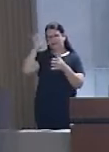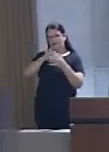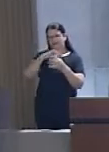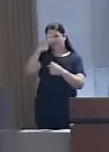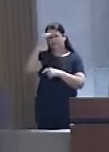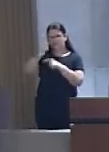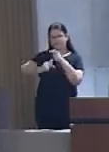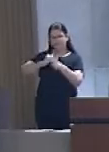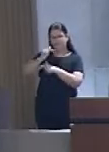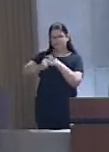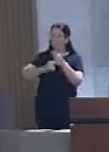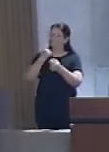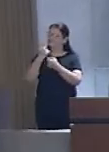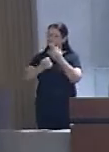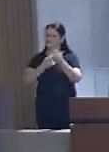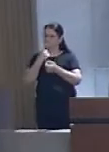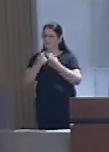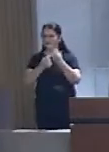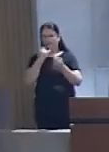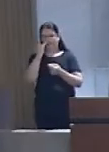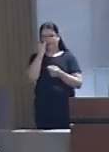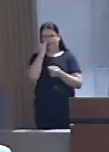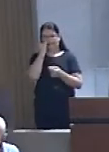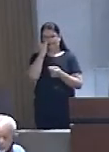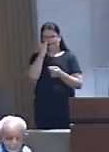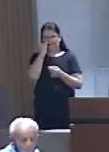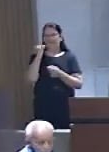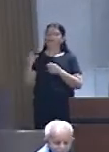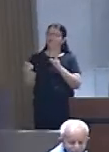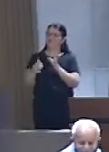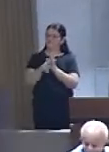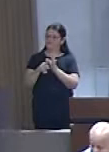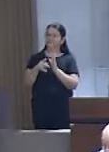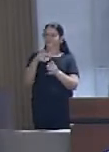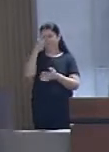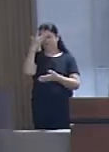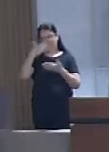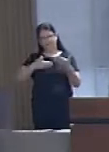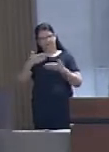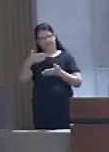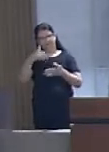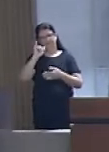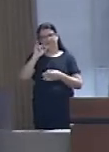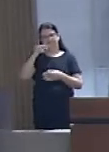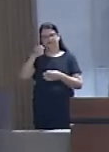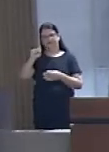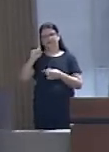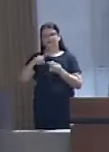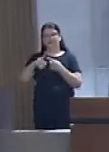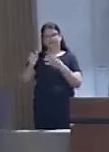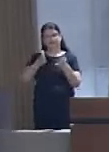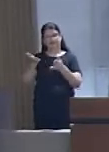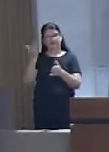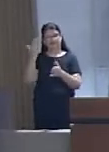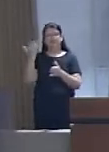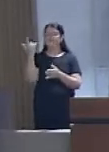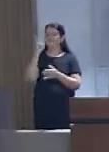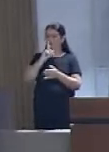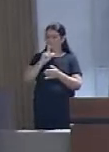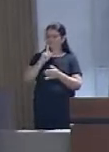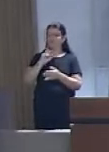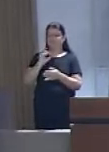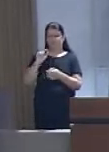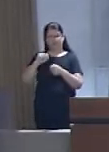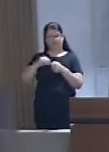trabalhador, muitas vezes, com o próprio servidor do INSS. Nós, naquela época, conseguimos estabelecer